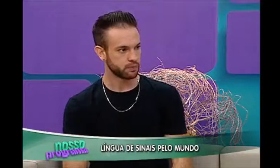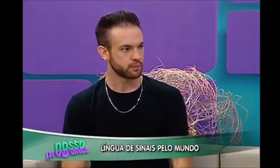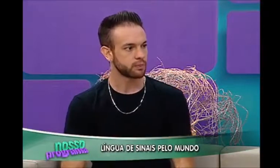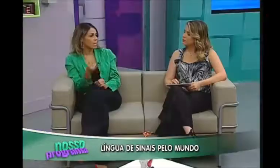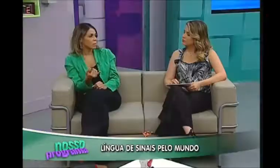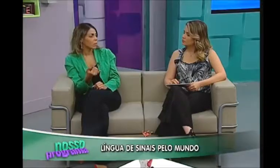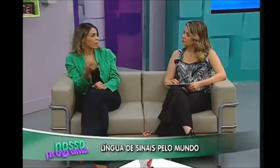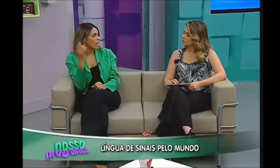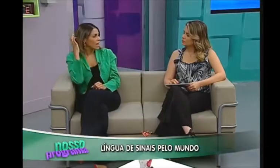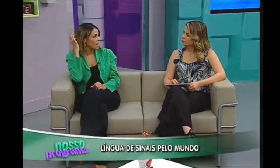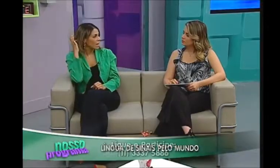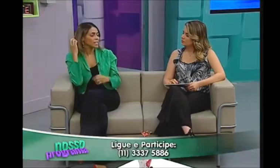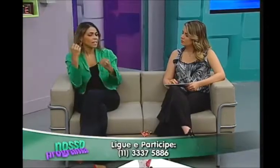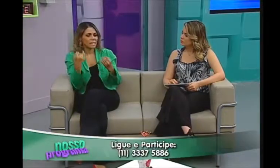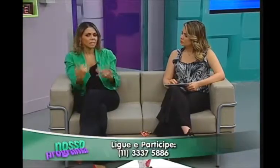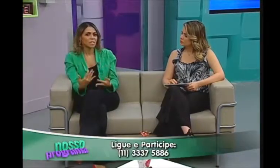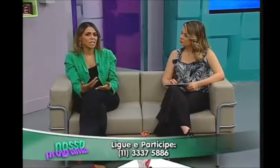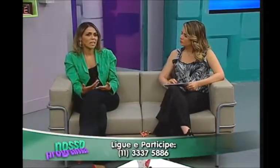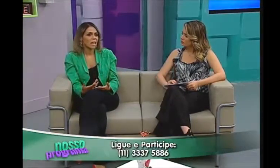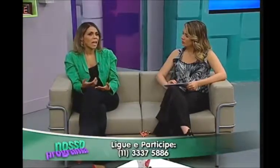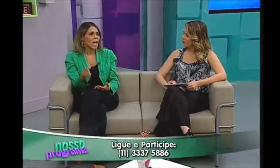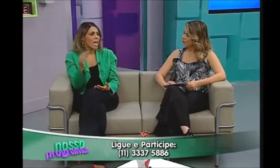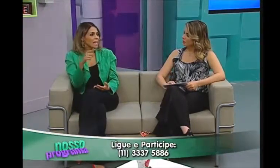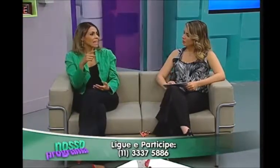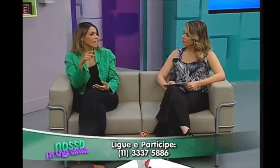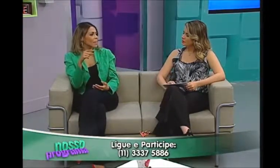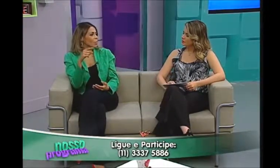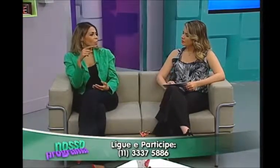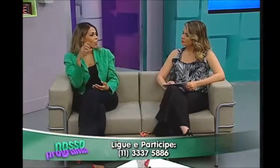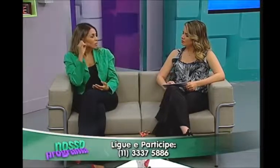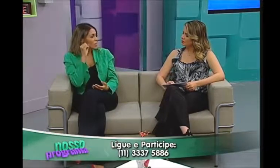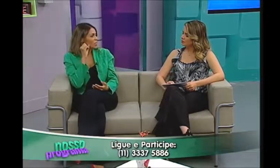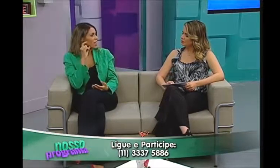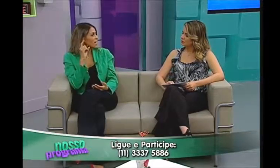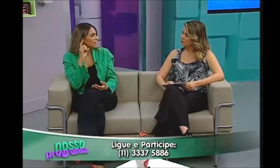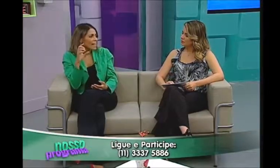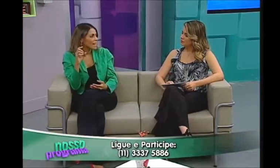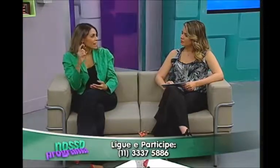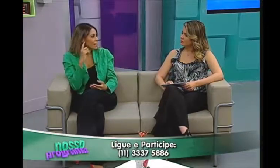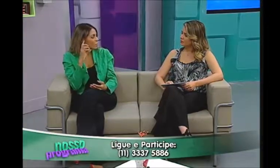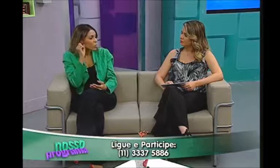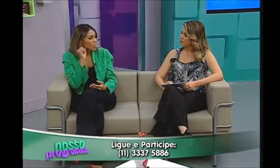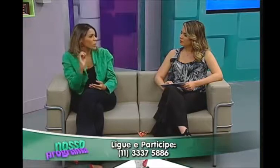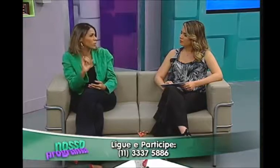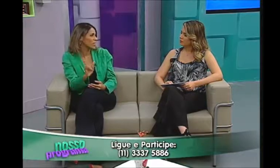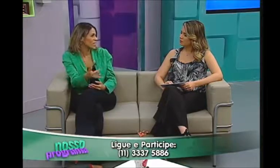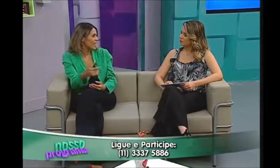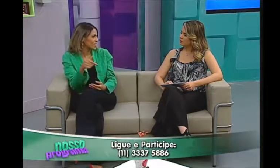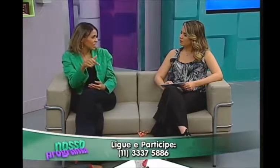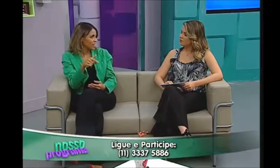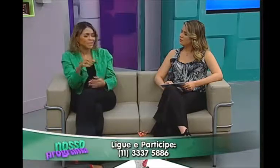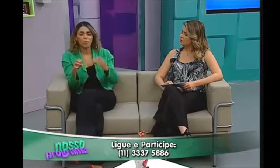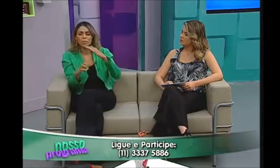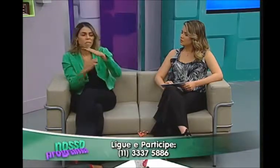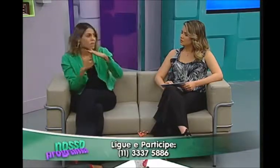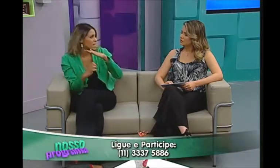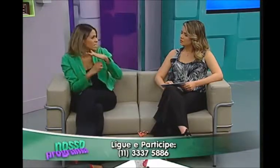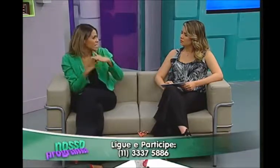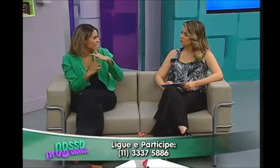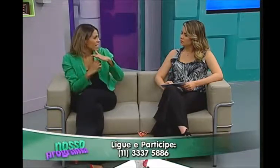o que ele está querendo dizer é que o ouvinte, ele tem muita oportunidade aqui, ele tem muita empresa.